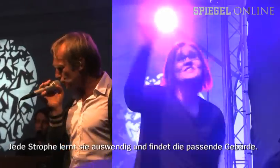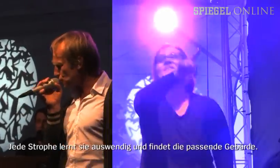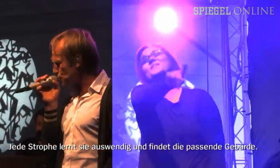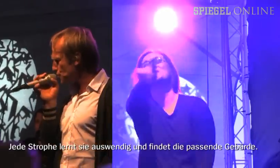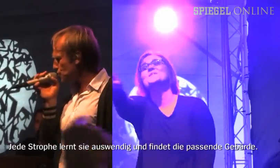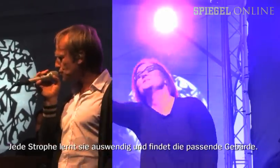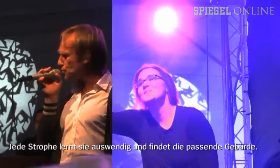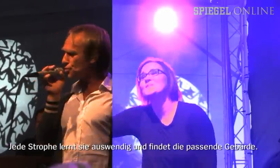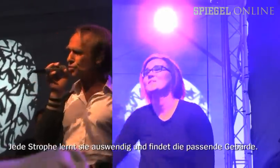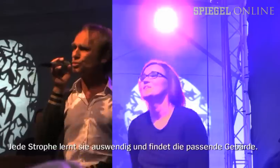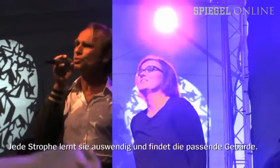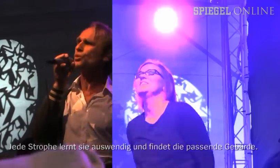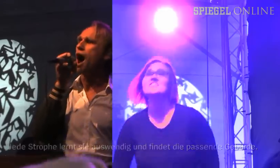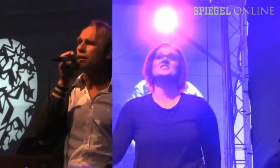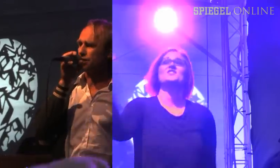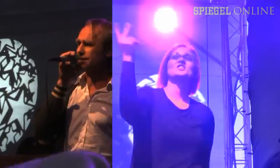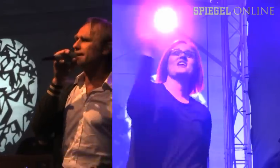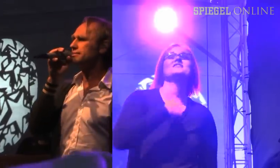und findet die passende Gebärde.